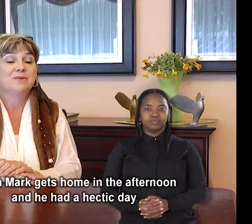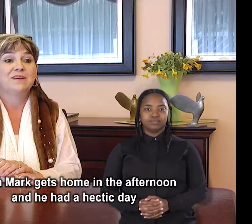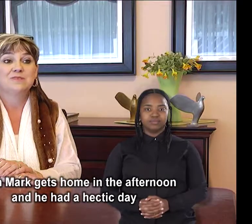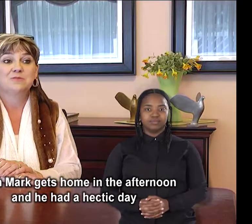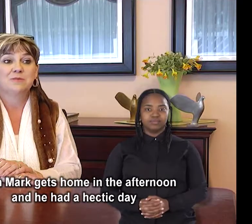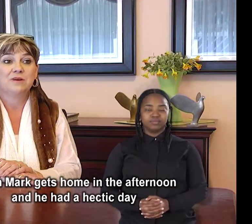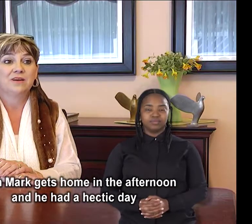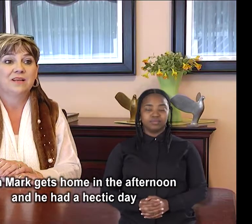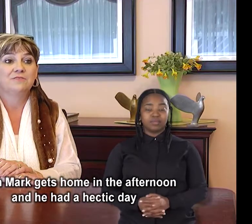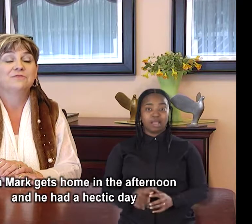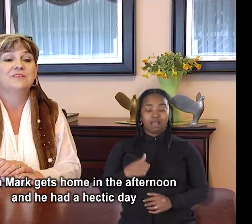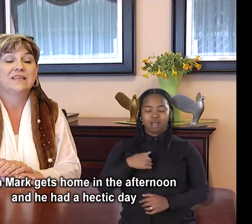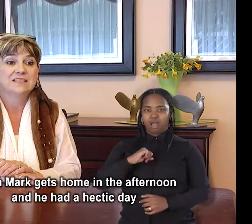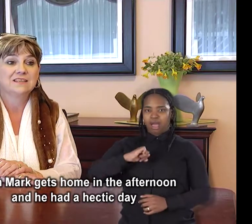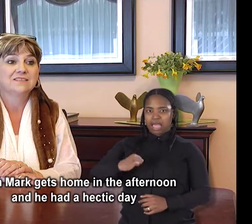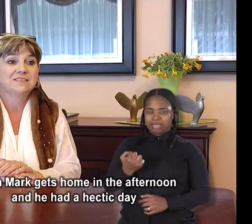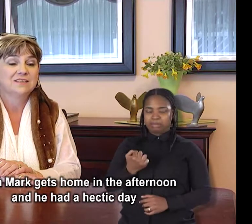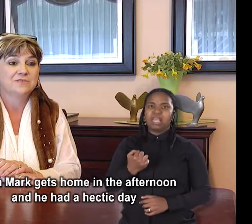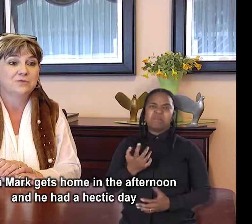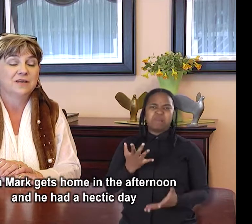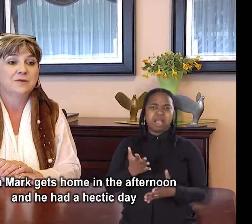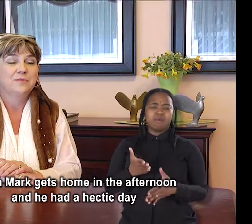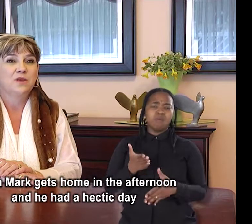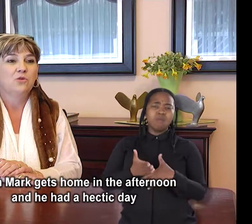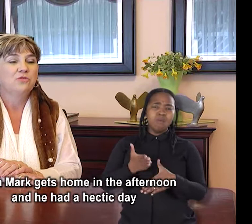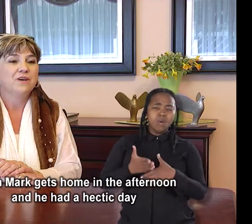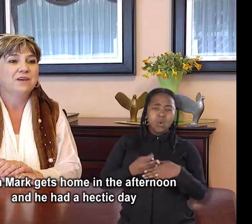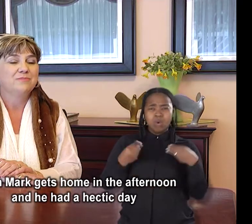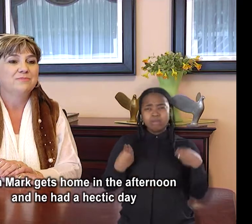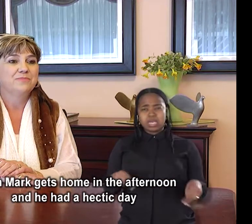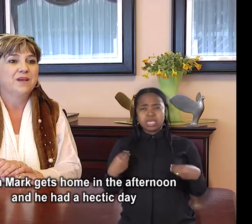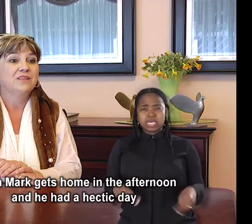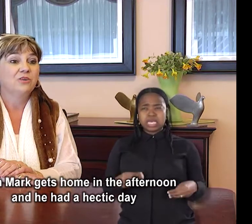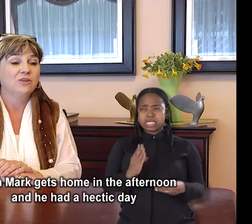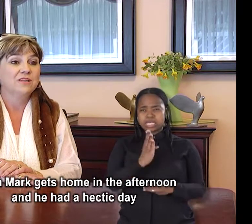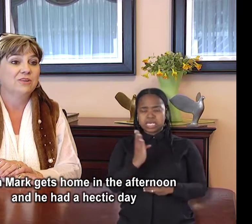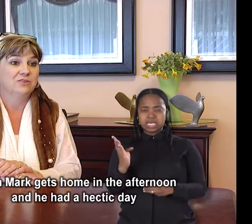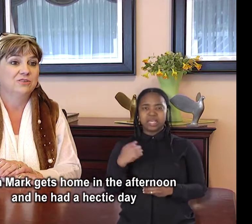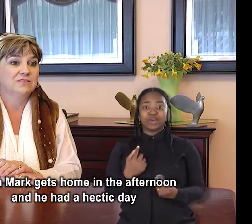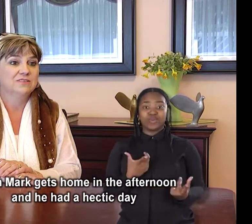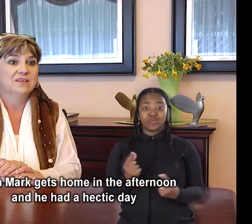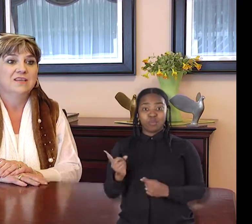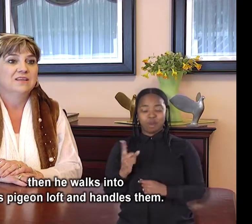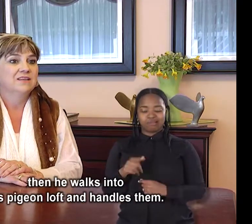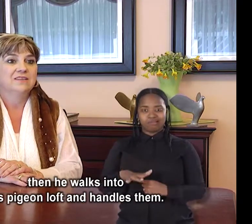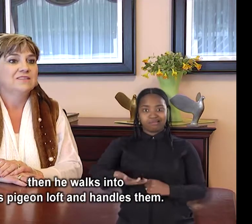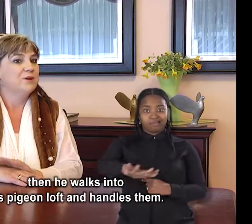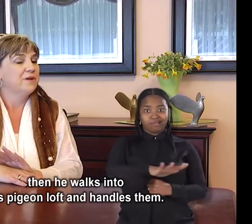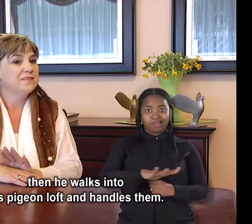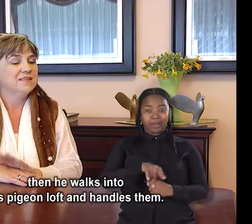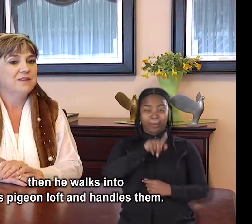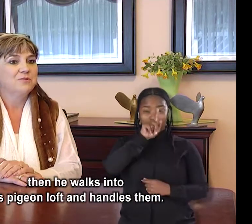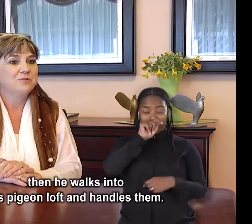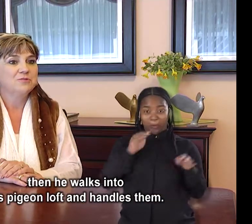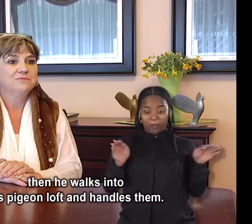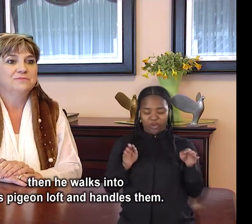Wanneer Mark by die huis kom in die middag en hy het 'n vreeslike stresvolle of 'n uitdagende dag gehad, dan stap